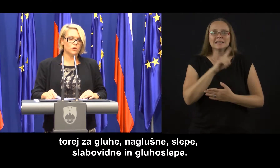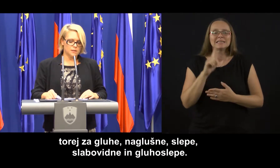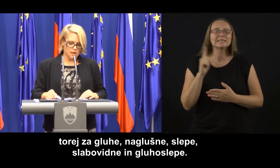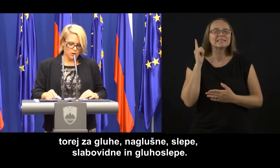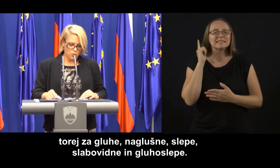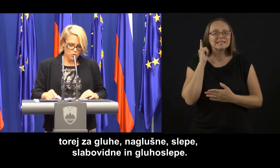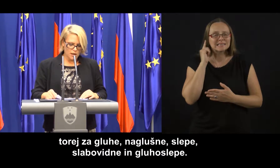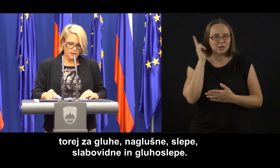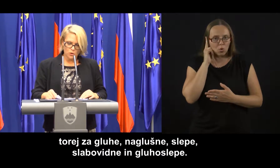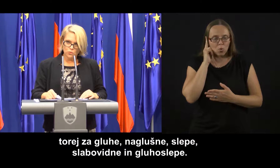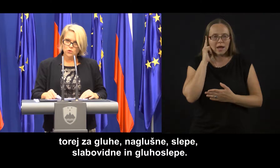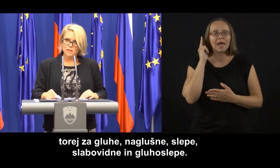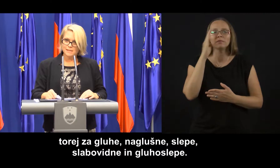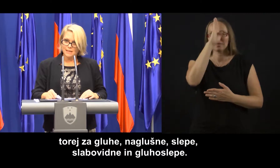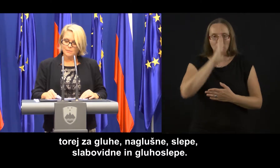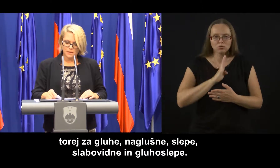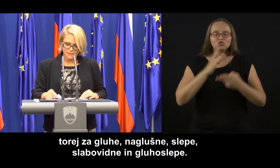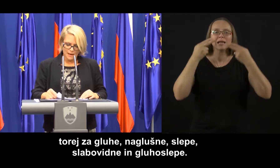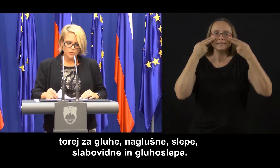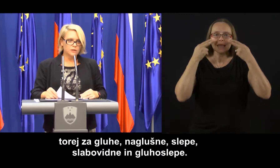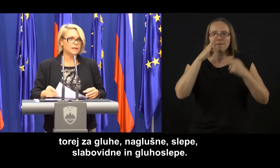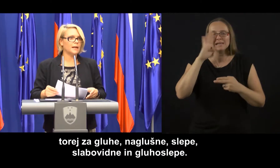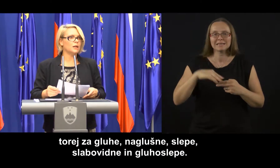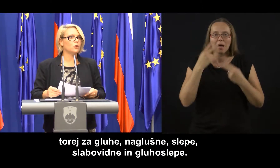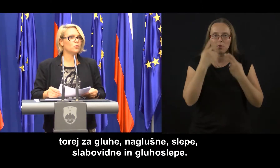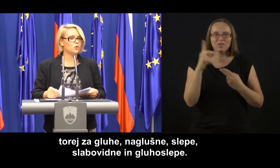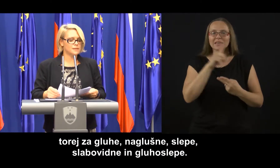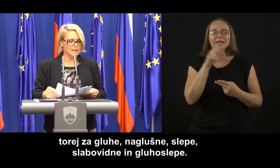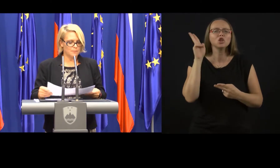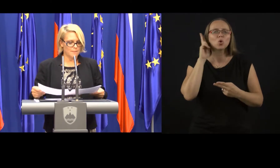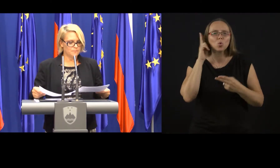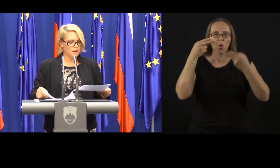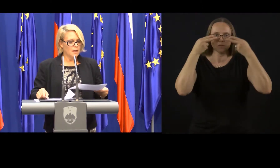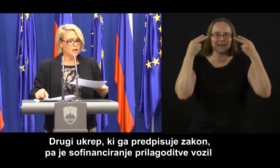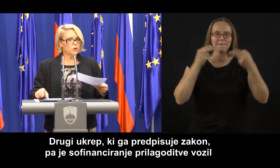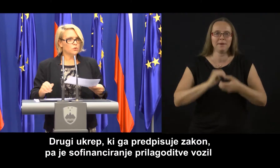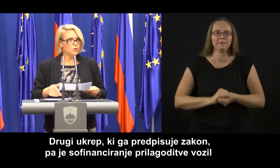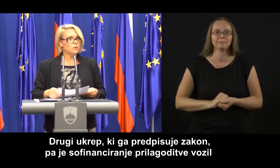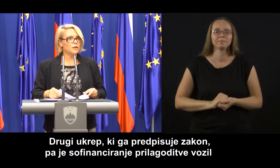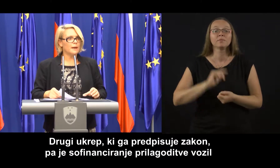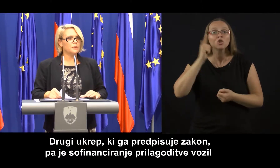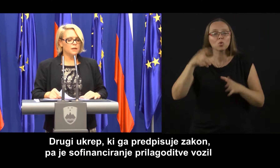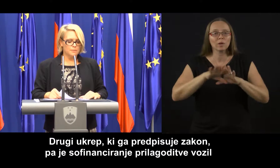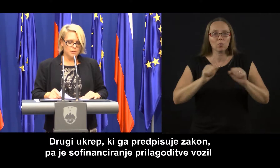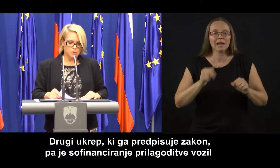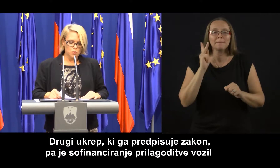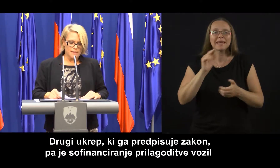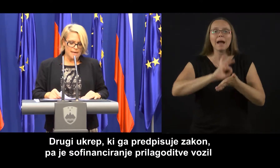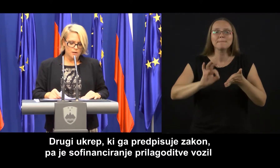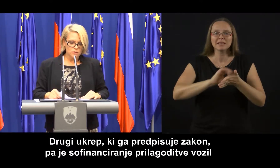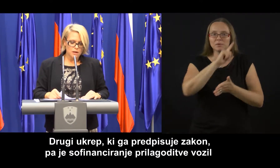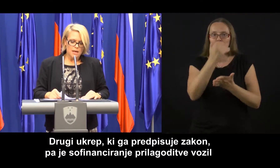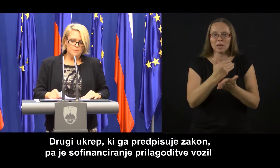okvarami, torej za gluhe, naglušne, slepe, slabovidne in gluhoslepe. Drugi ukrep, ki ga